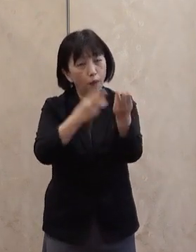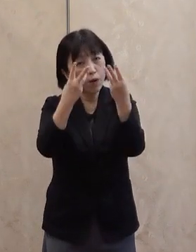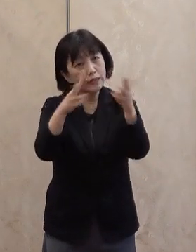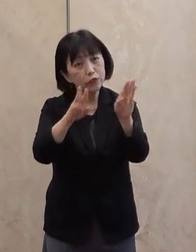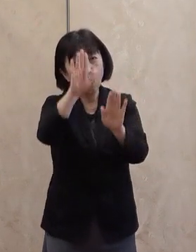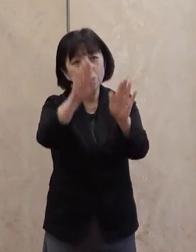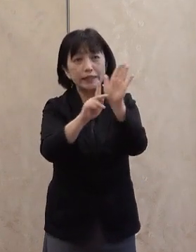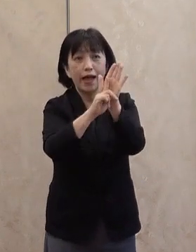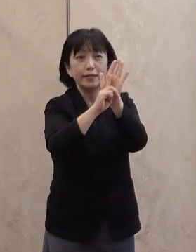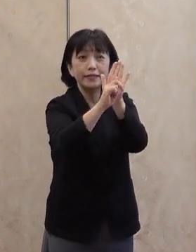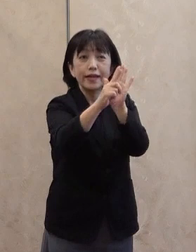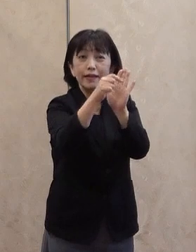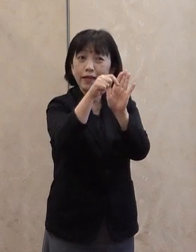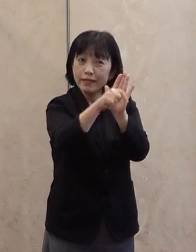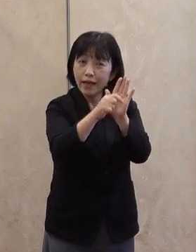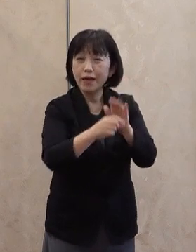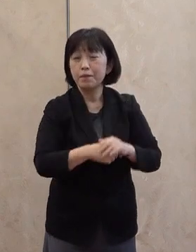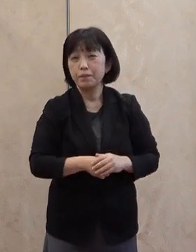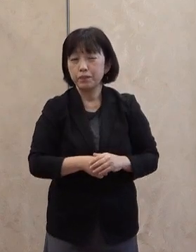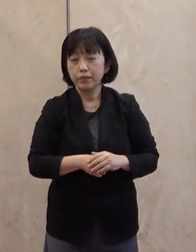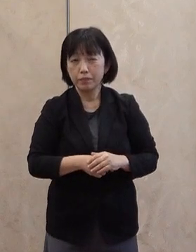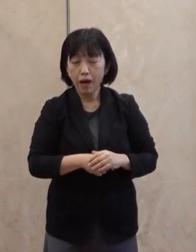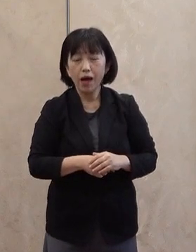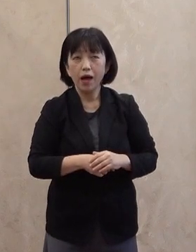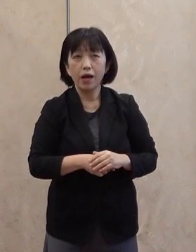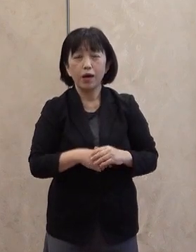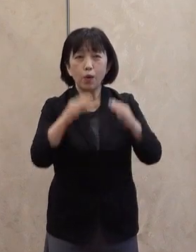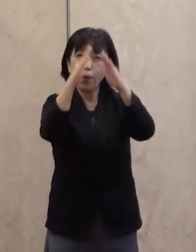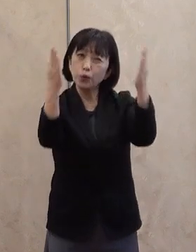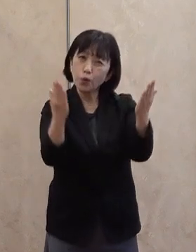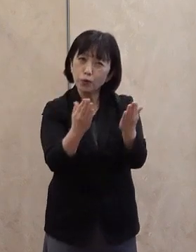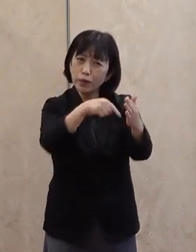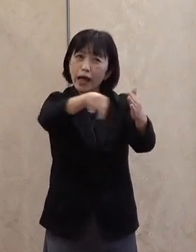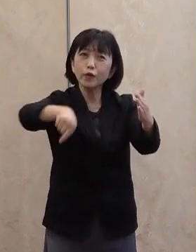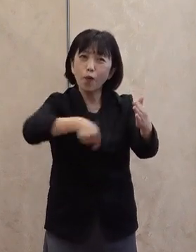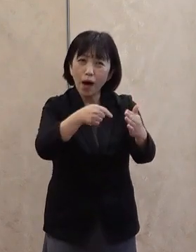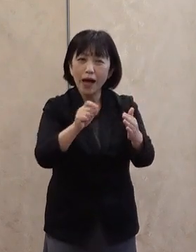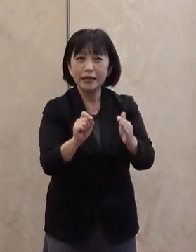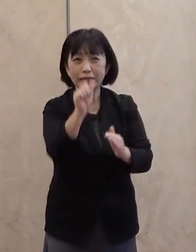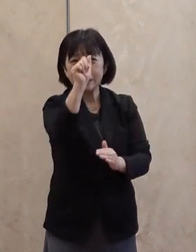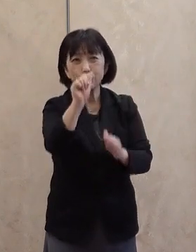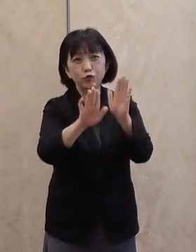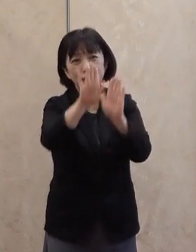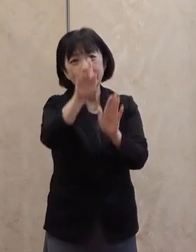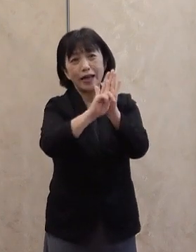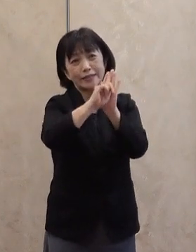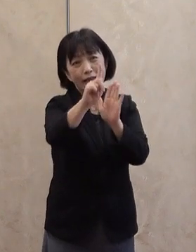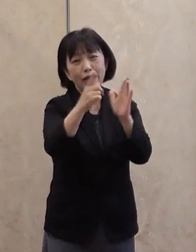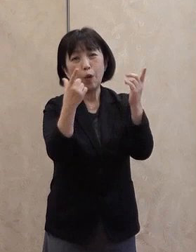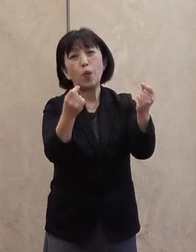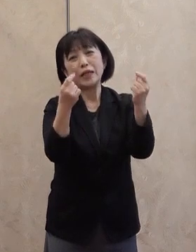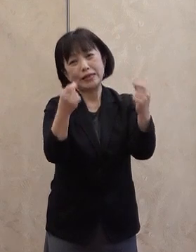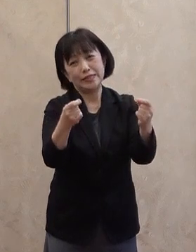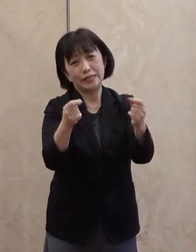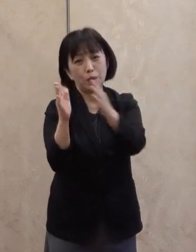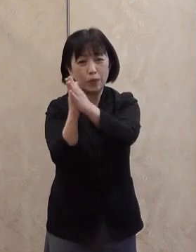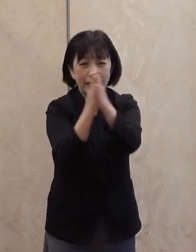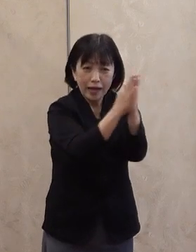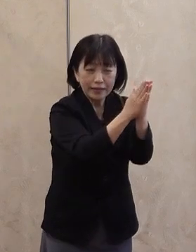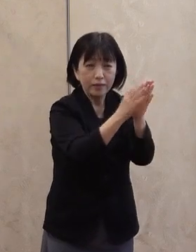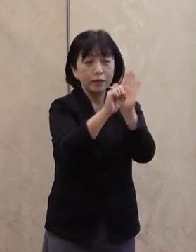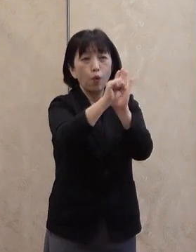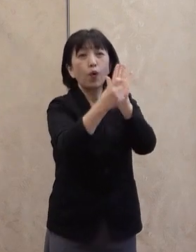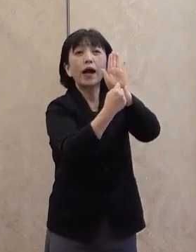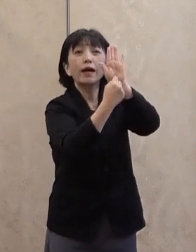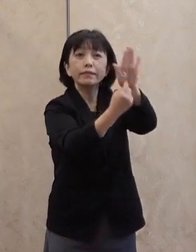において、もうほぼ医療事ほぼ緊急事態宣言と同じ中身のお願いをしていますので、これに効果が現れるのはいず